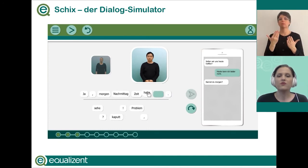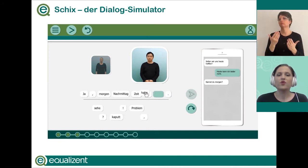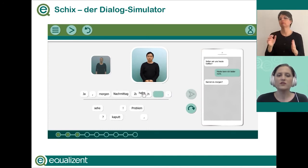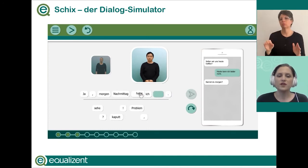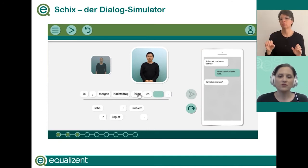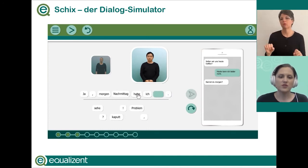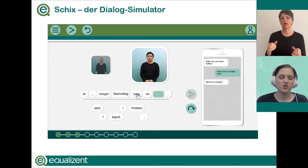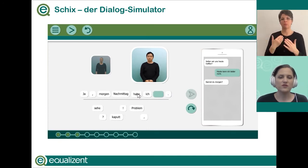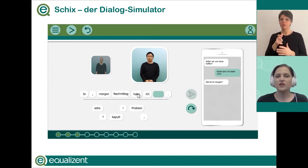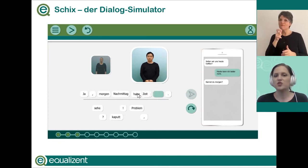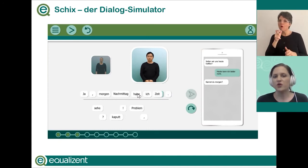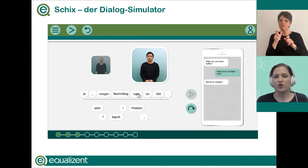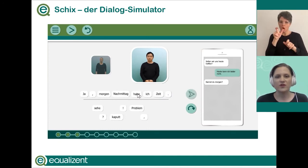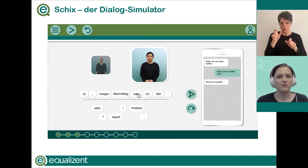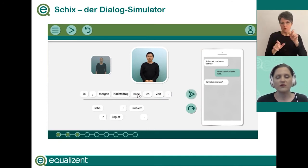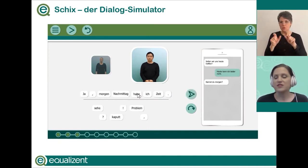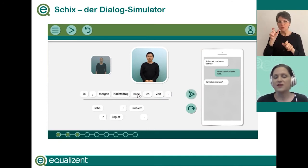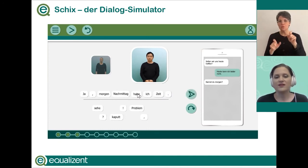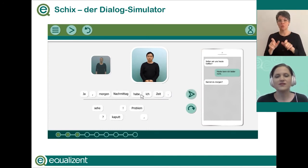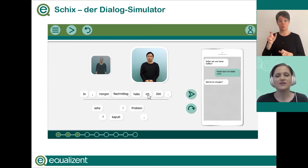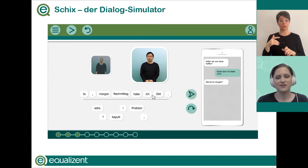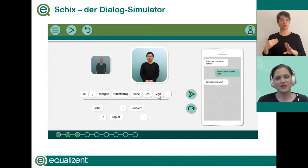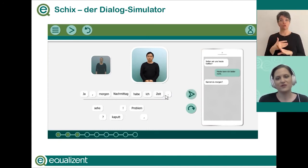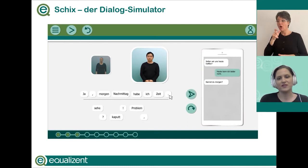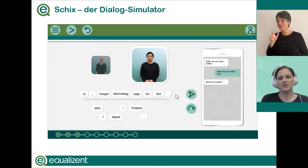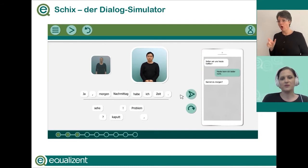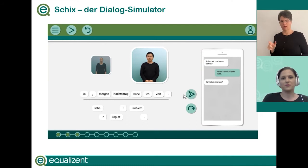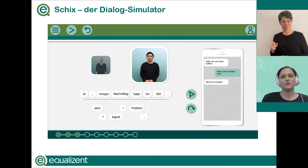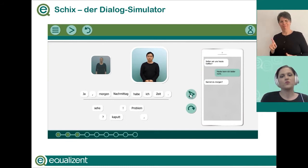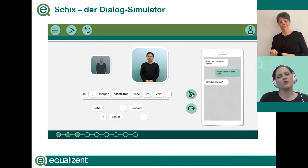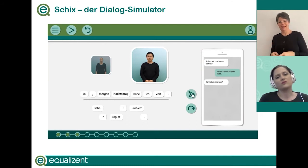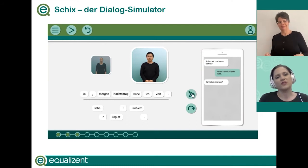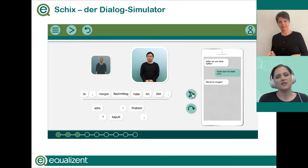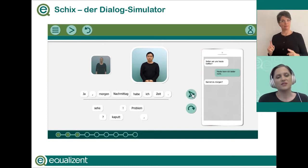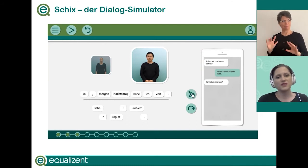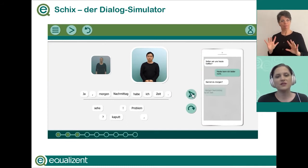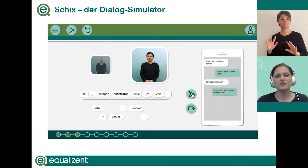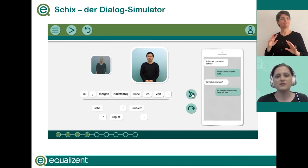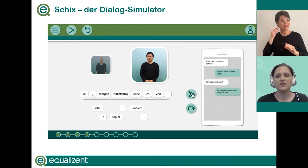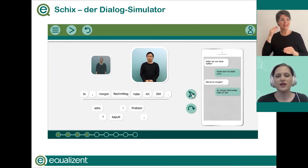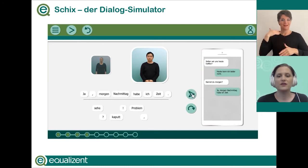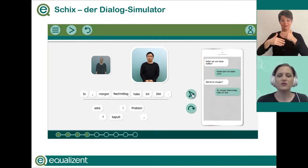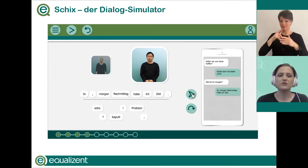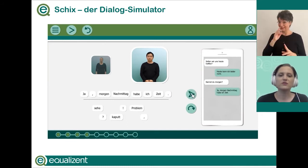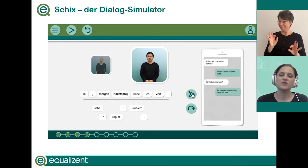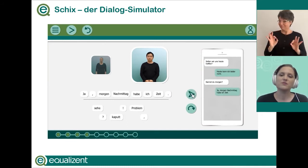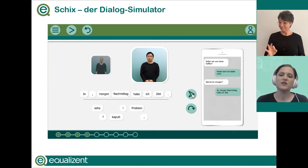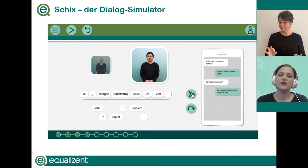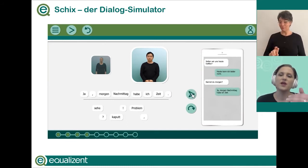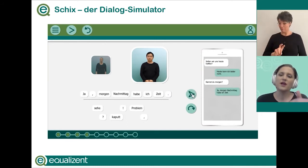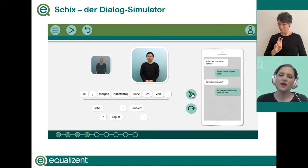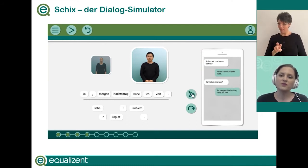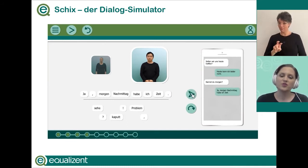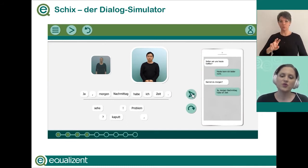viele Wörter austauschen, viele Störwörter einbauen. Das ist alles sehr flexibel. Und wenn der Satz richtig ist, wird er eingeloggt und dann sieht man